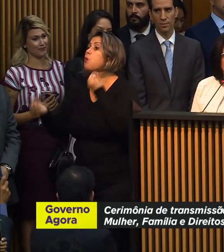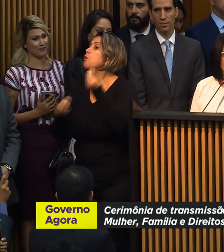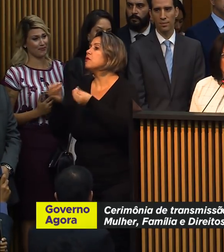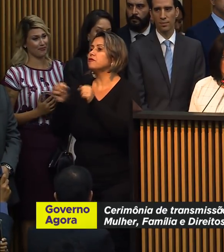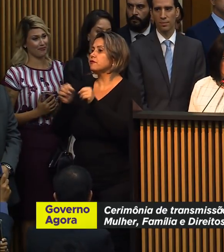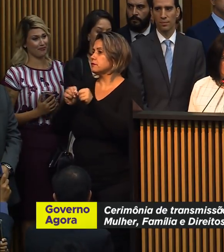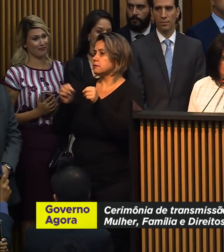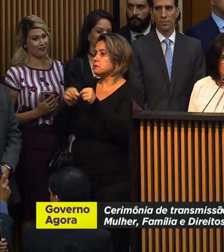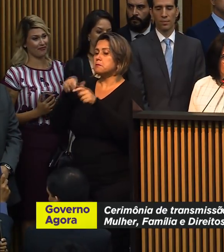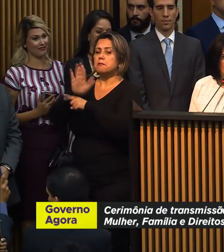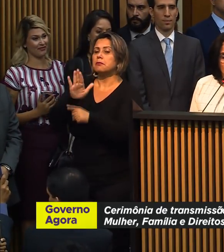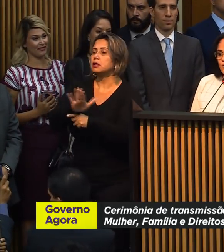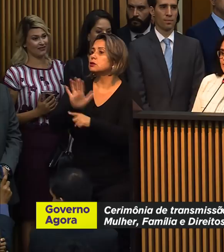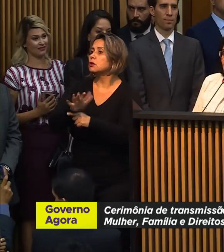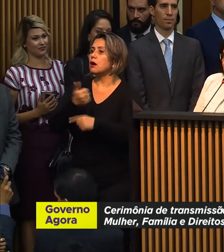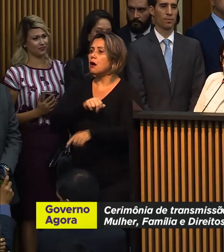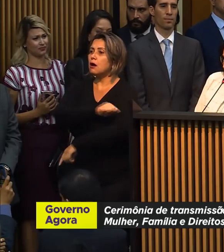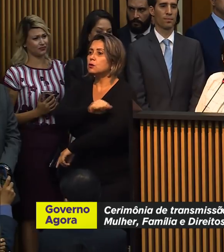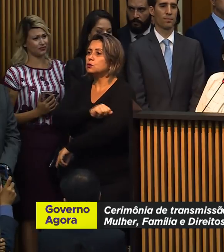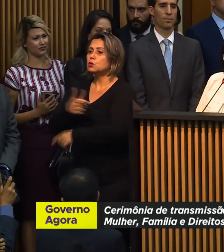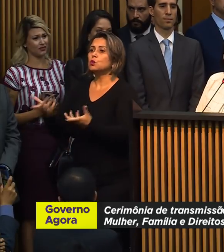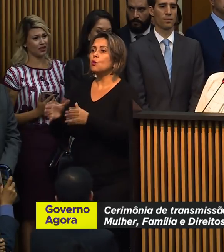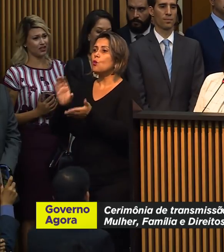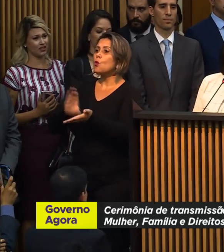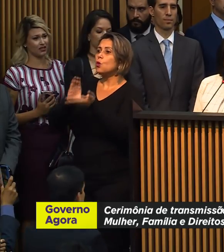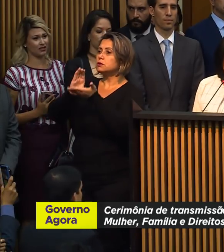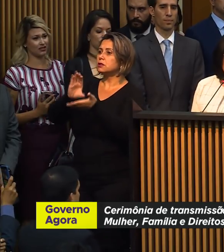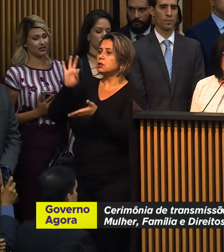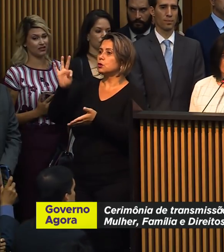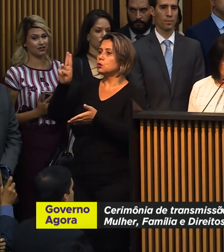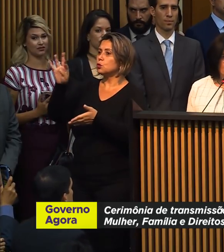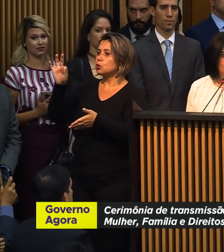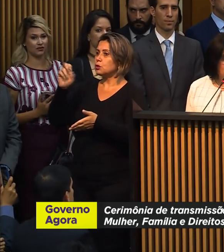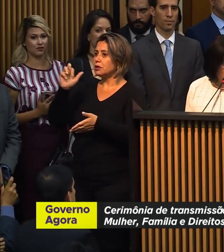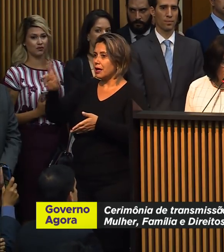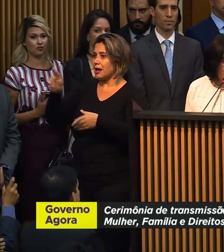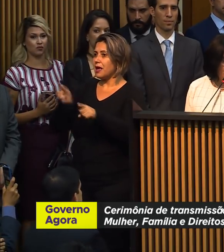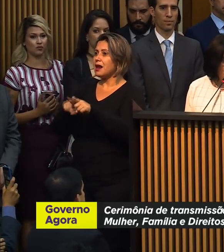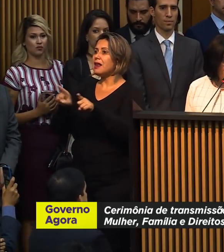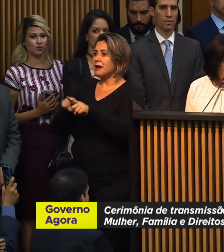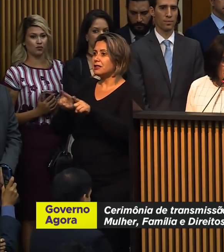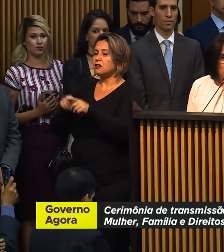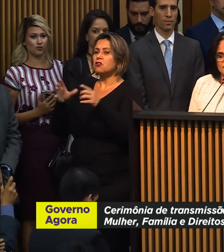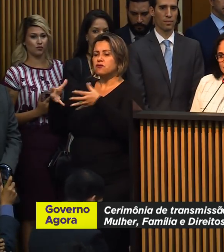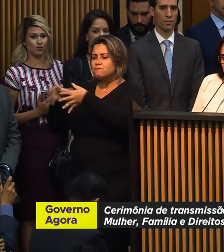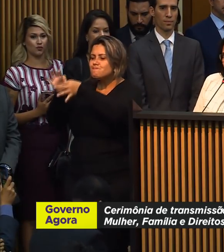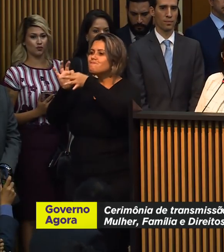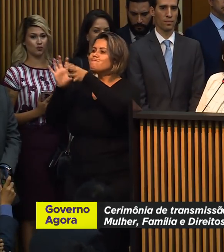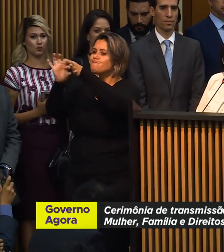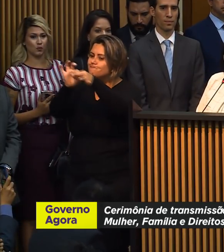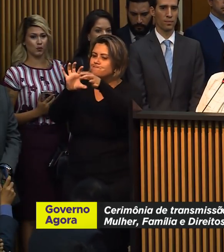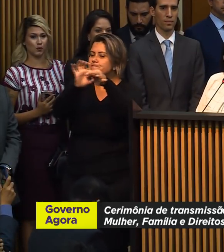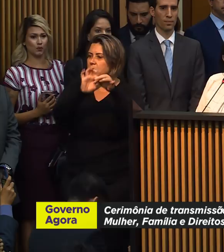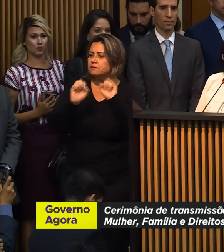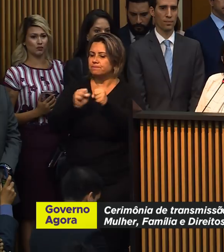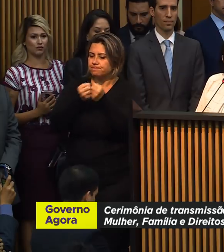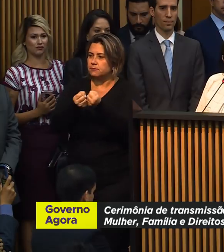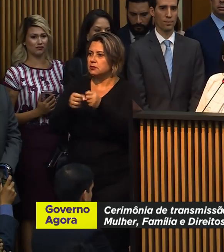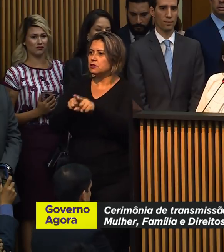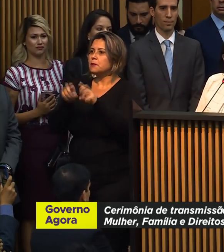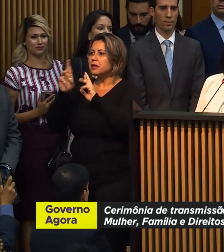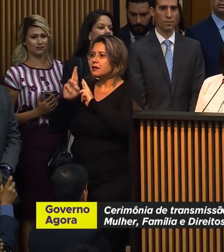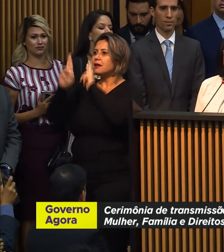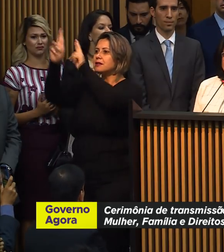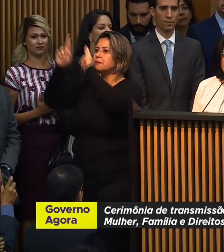como lidar com a situação, conselheiros tutelares, nós vamos fazer um grande time. E nós vamos levar esperança para as